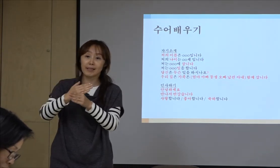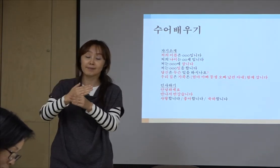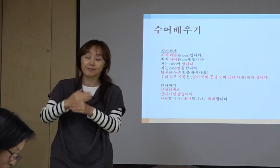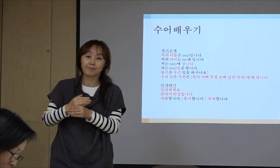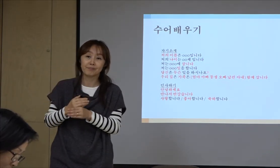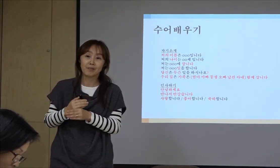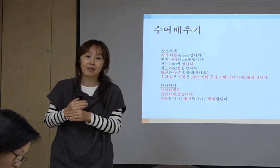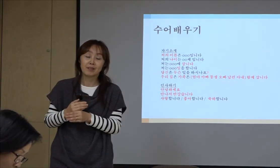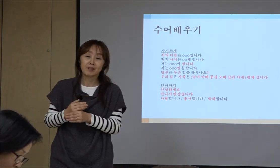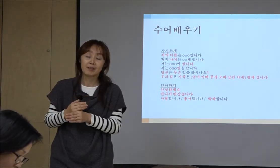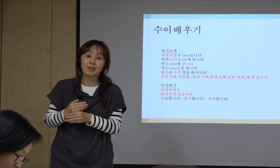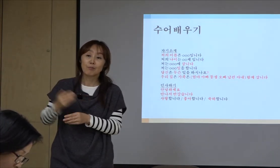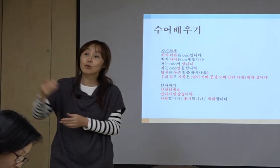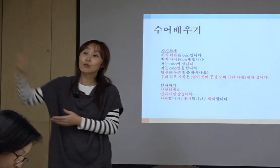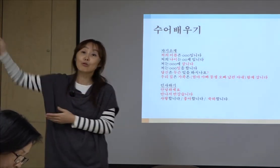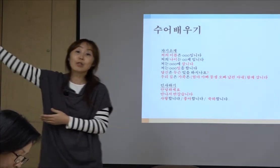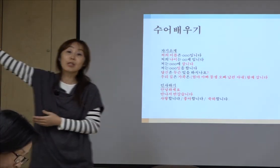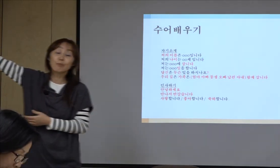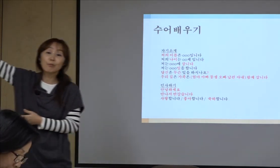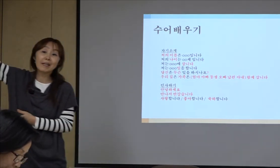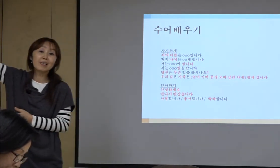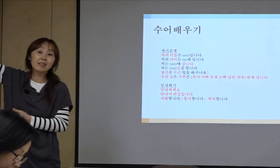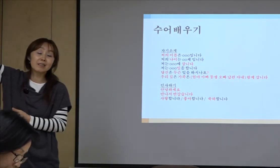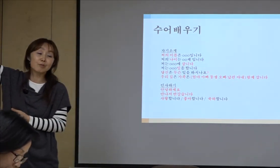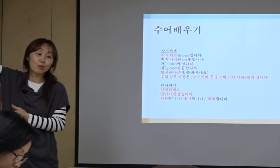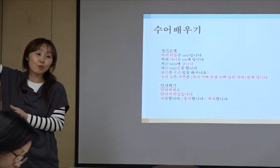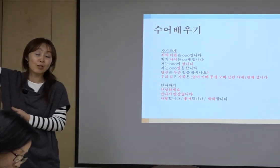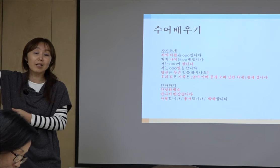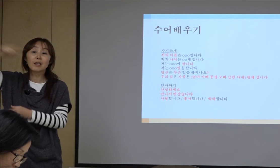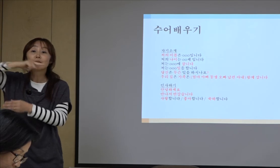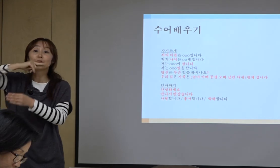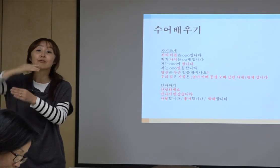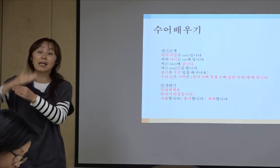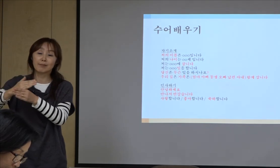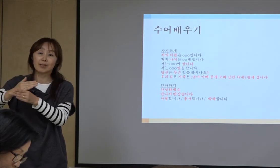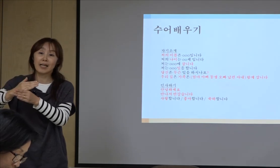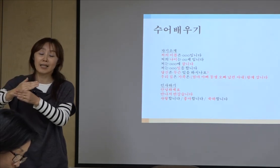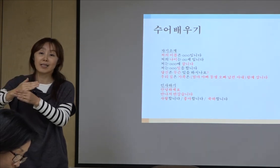북한입니다. 저쪽이 저쪽이 뭐 방향을 가르치면 저쪽이 저쪽이 북한입니다. 북한입니다.